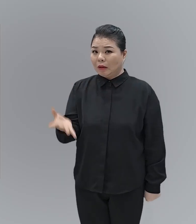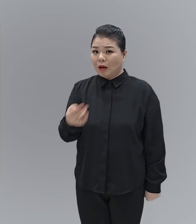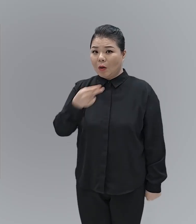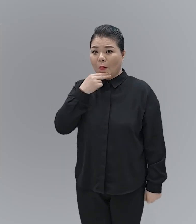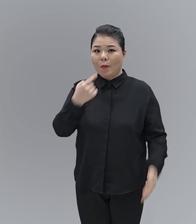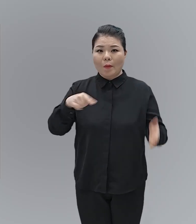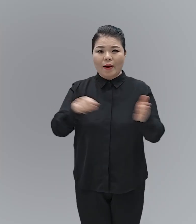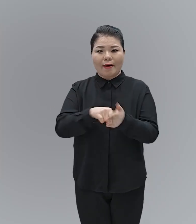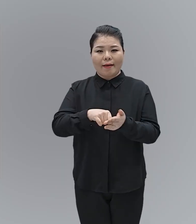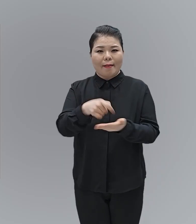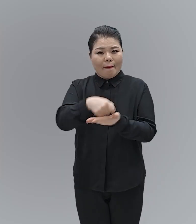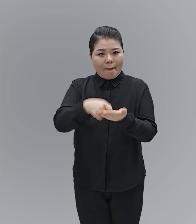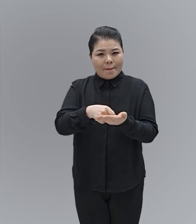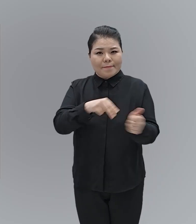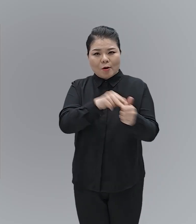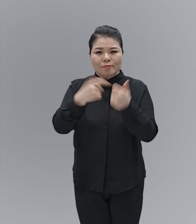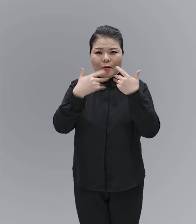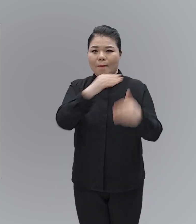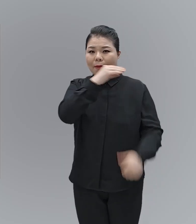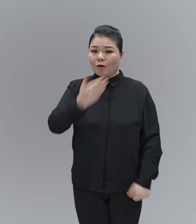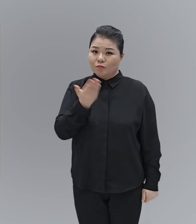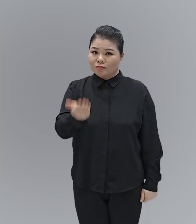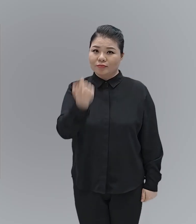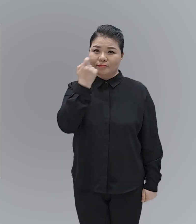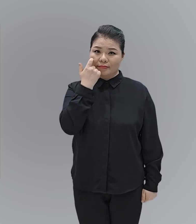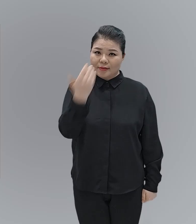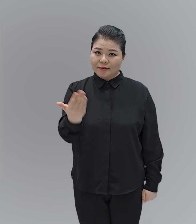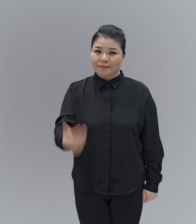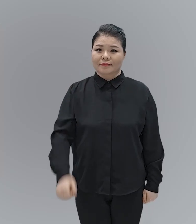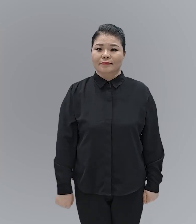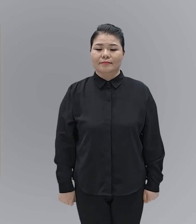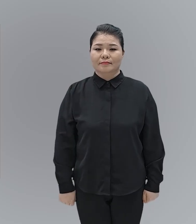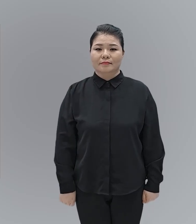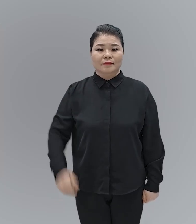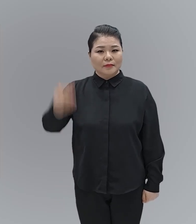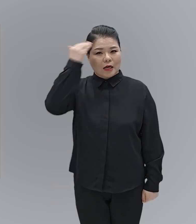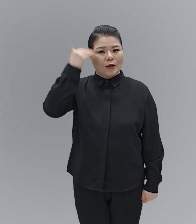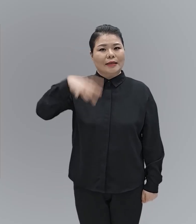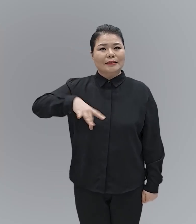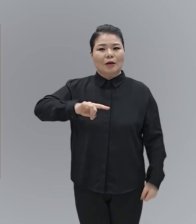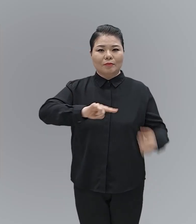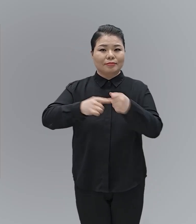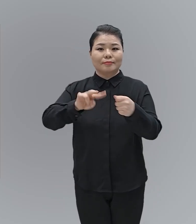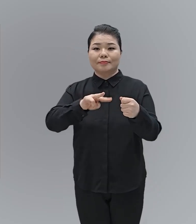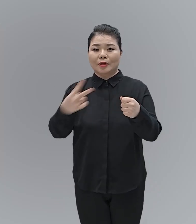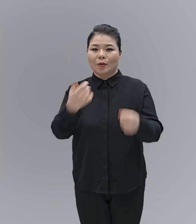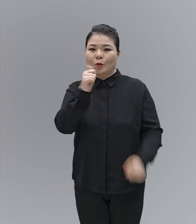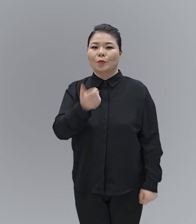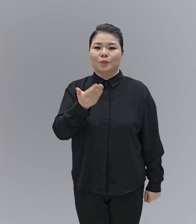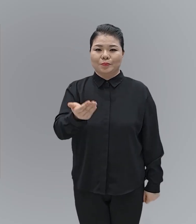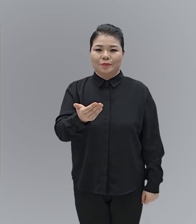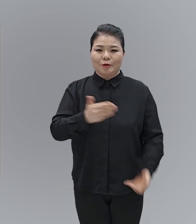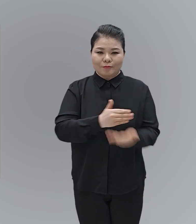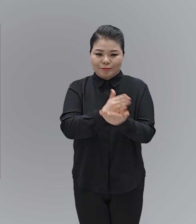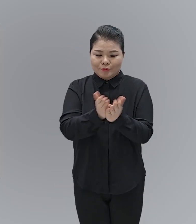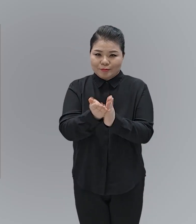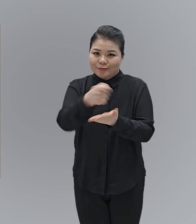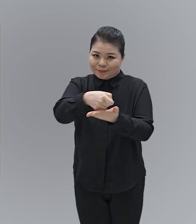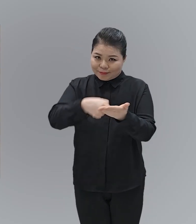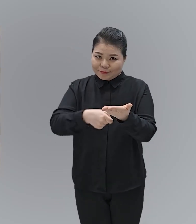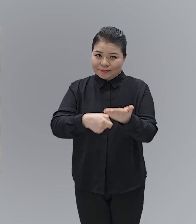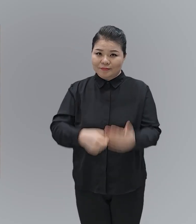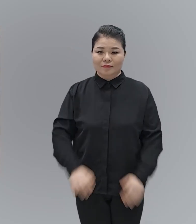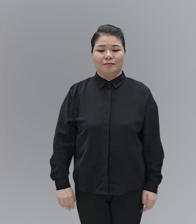휘둘리지 않도록 정확한 정보를 제공하는가? 국내에 처음 번역, 소개되는 다수의 기사와